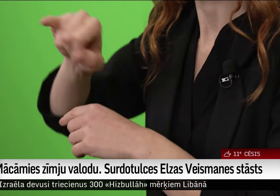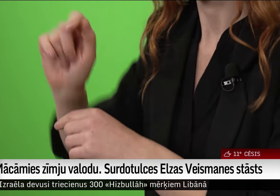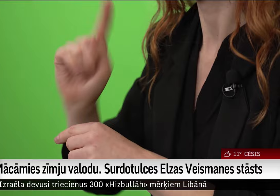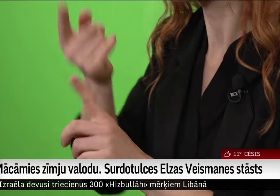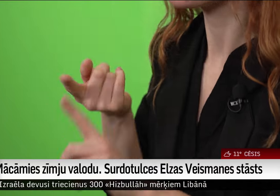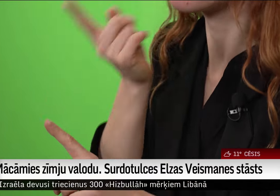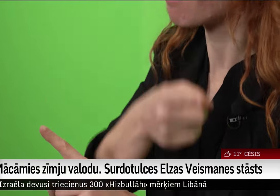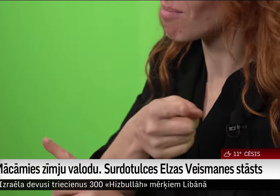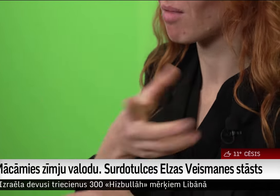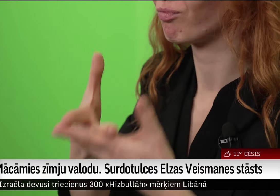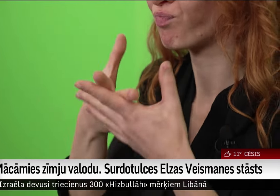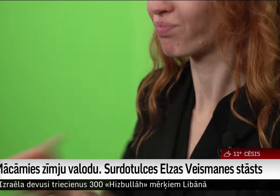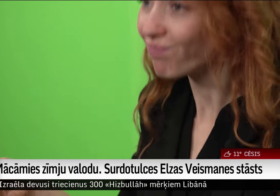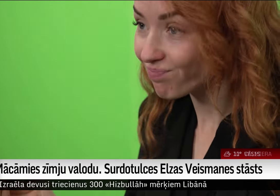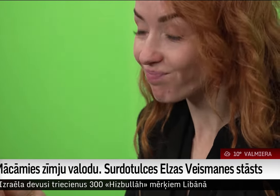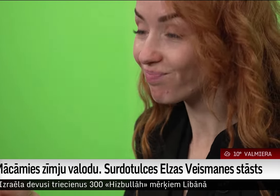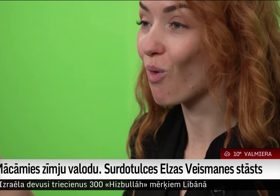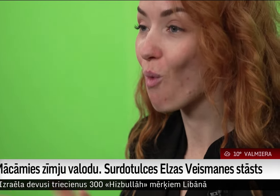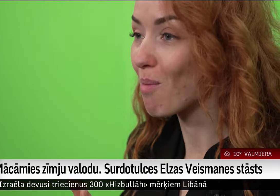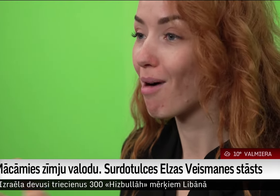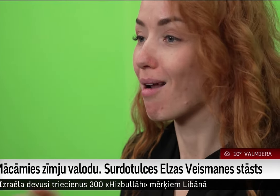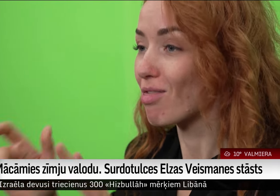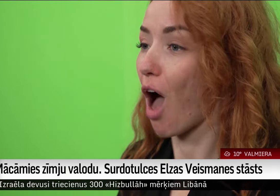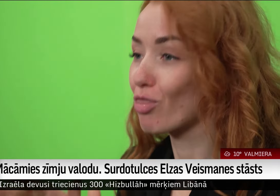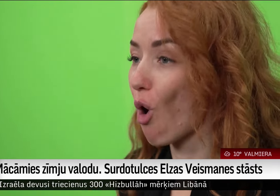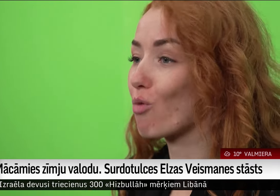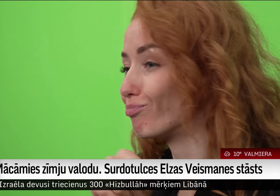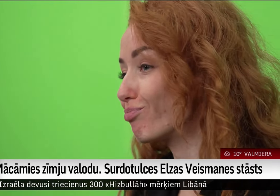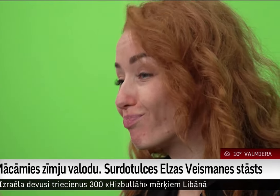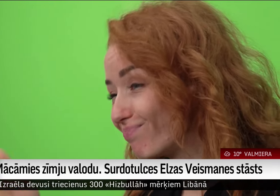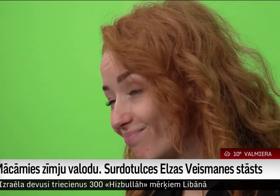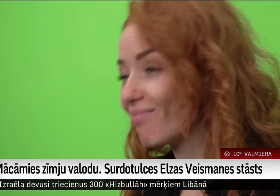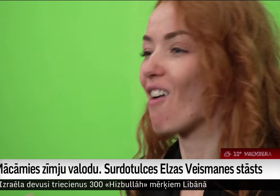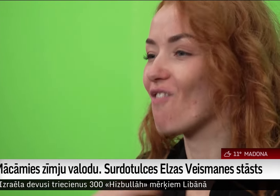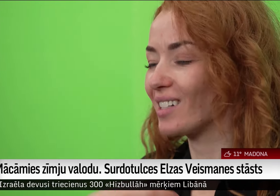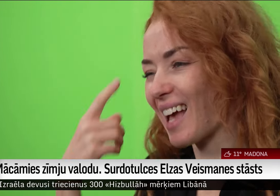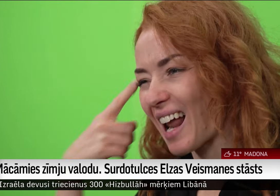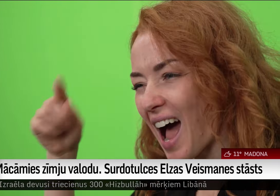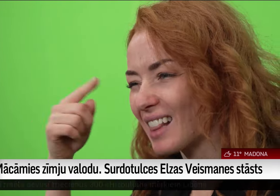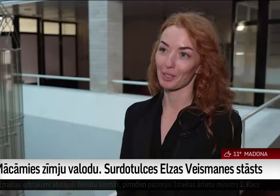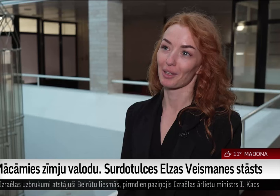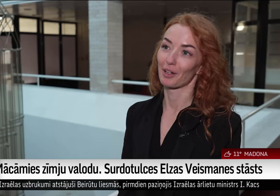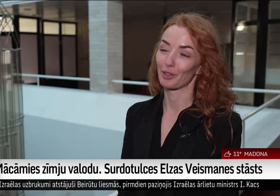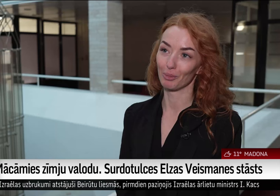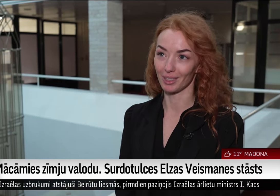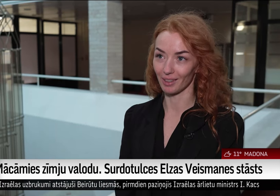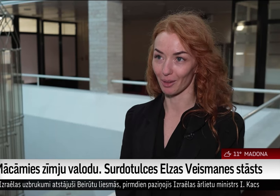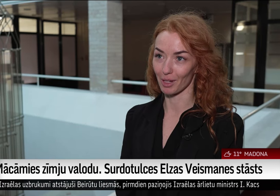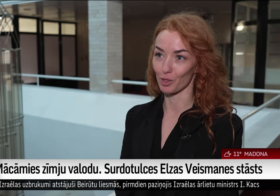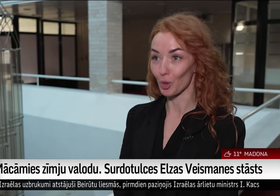nedzirdīgām personām palīdzot saprast, kas tiek stāstīts ziņu izlaidumos un citās pārraidēs. Es iemācījos tāpēc, ka kosmos ilka man